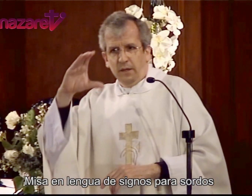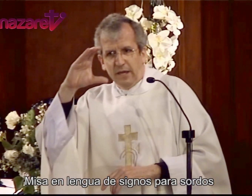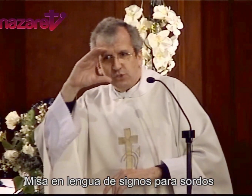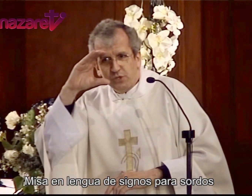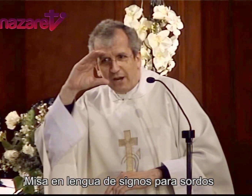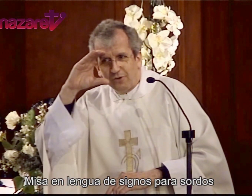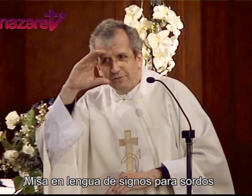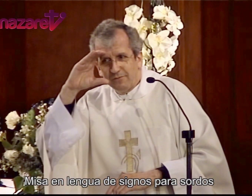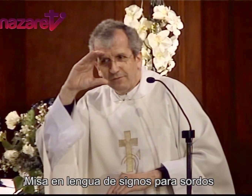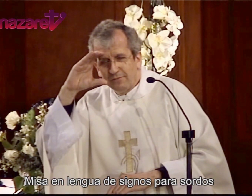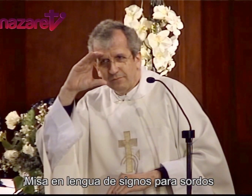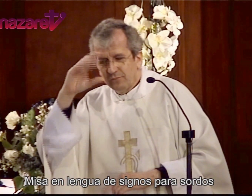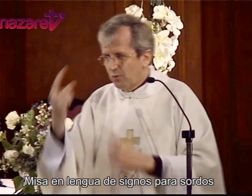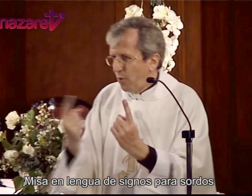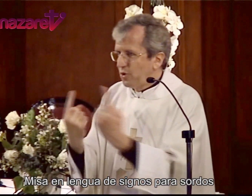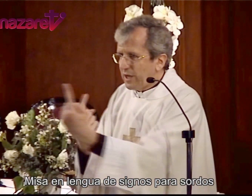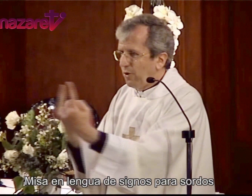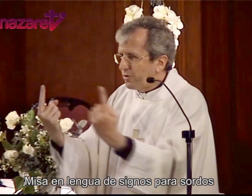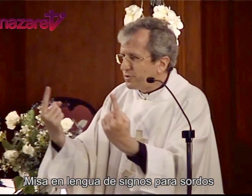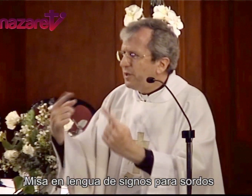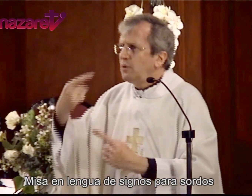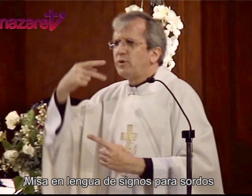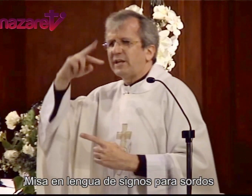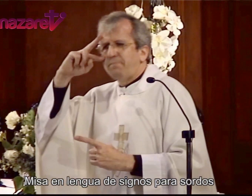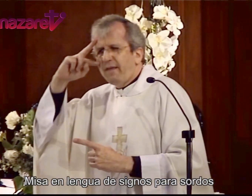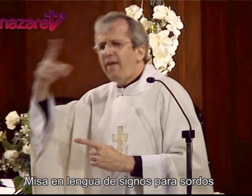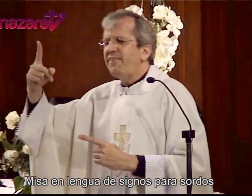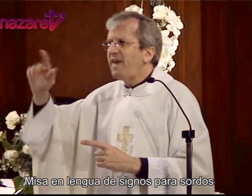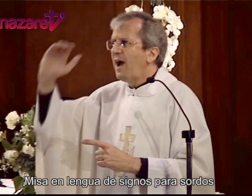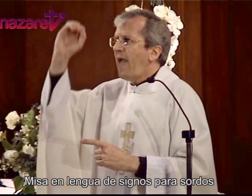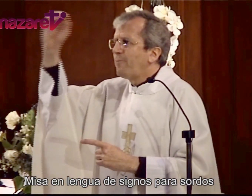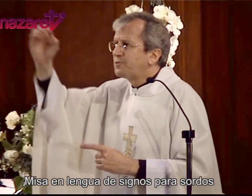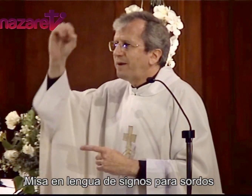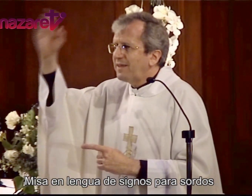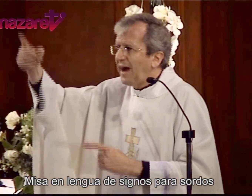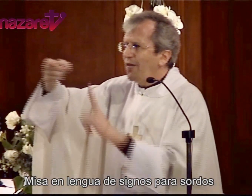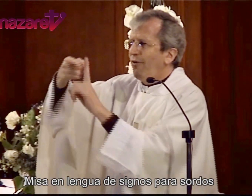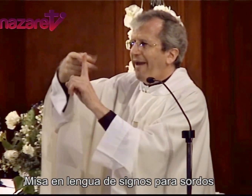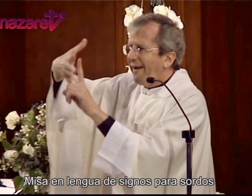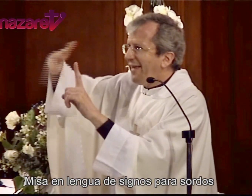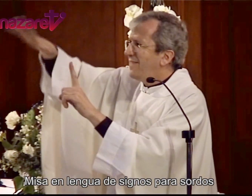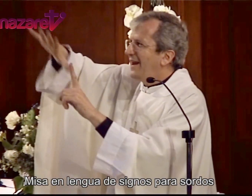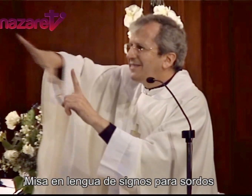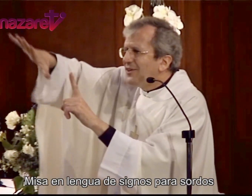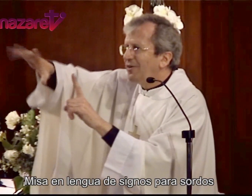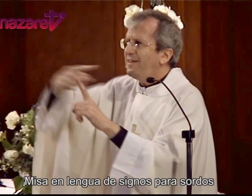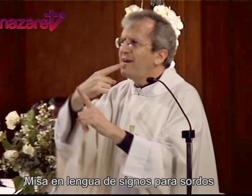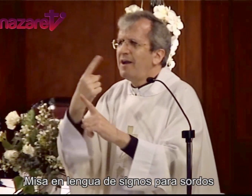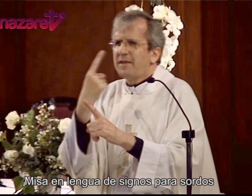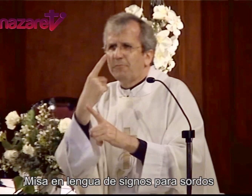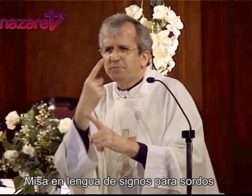Escucharon Unos a otros Nuestra experiencia Hemos predicado En Grecia En Antioquía Y hemos